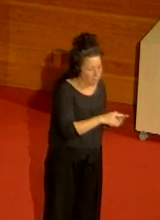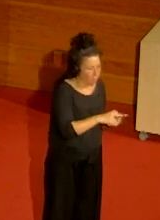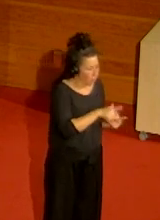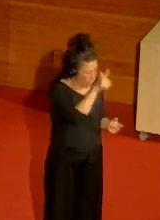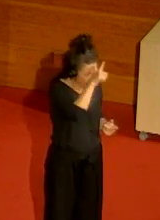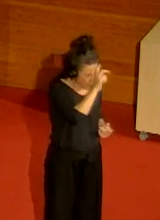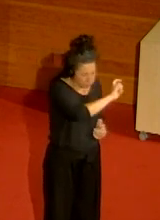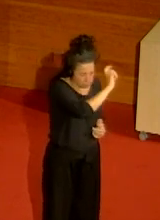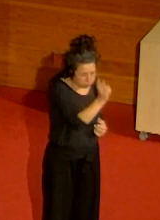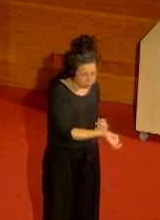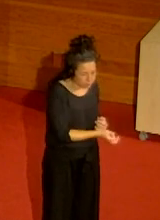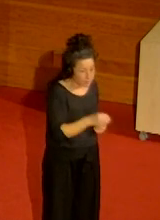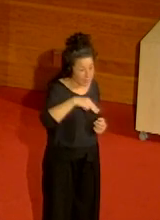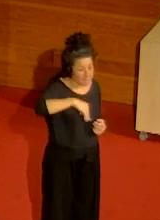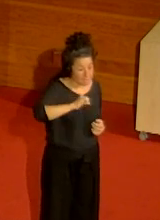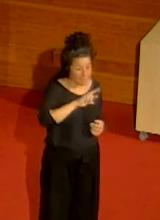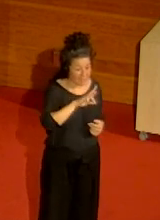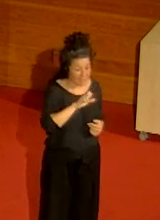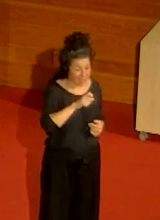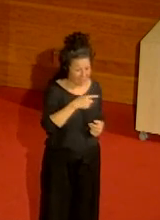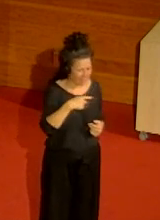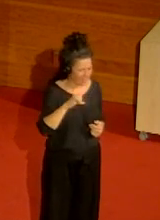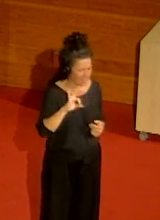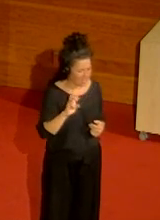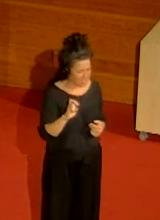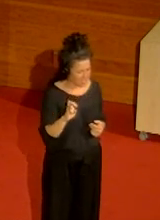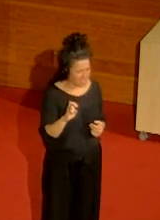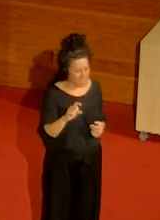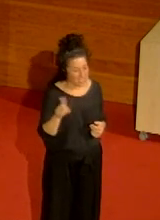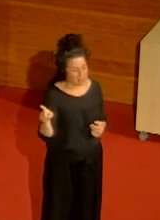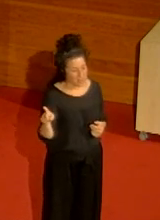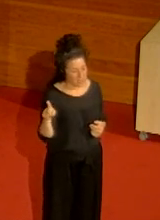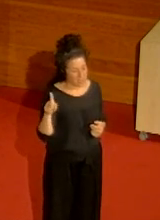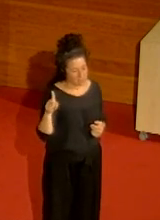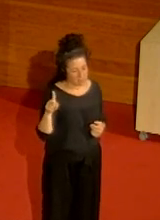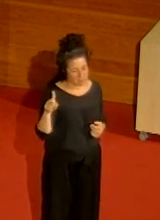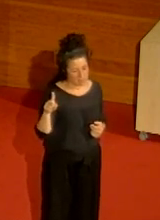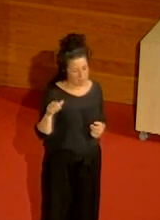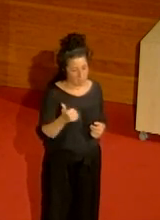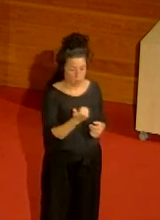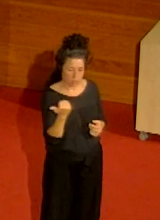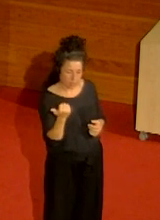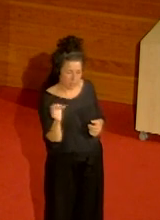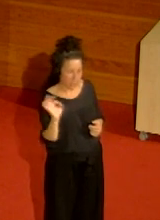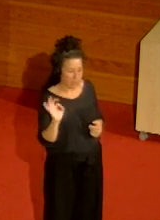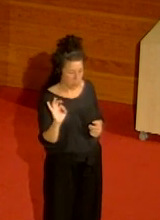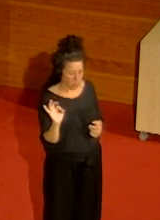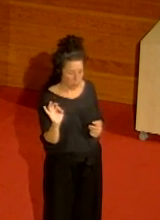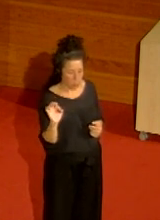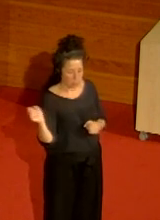y los mitologías son los judíos que vienen de países del magreb y de oriente medio que también los Hay